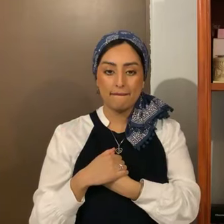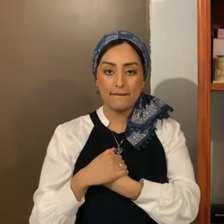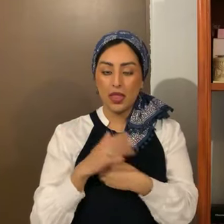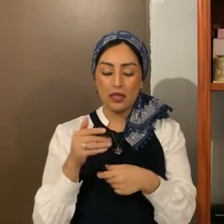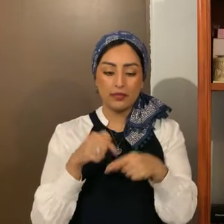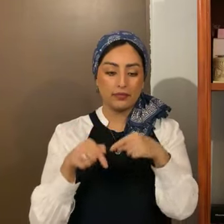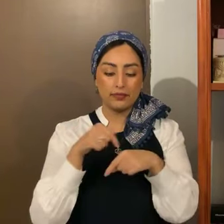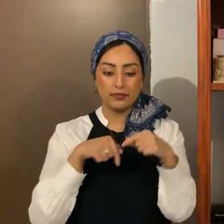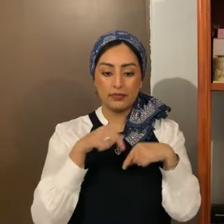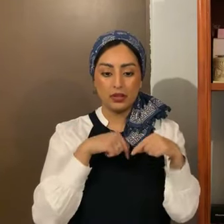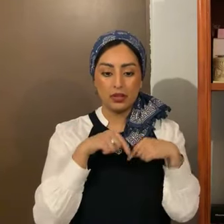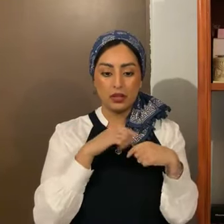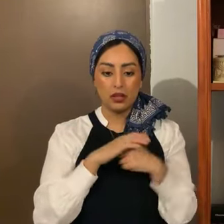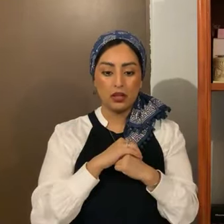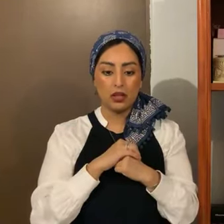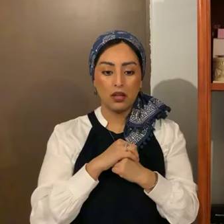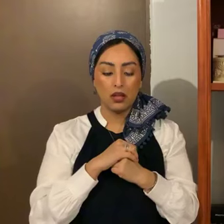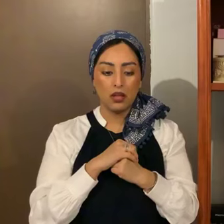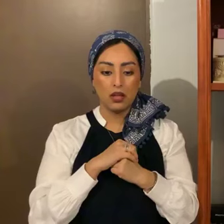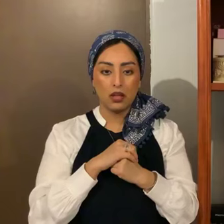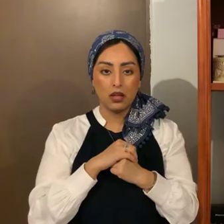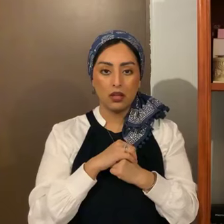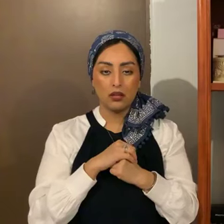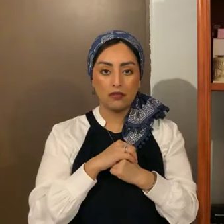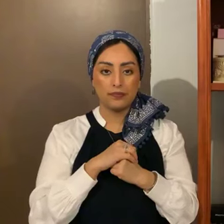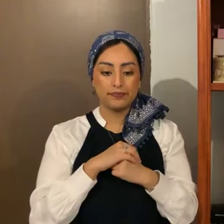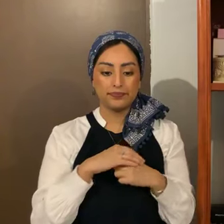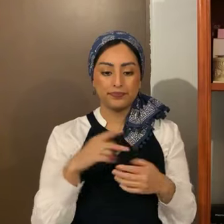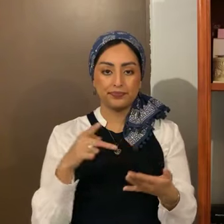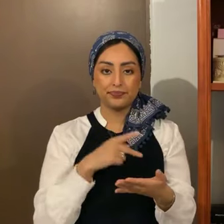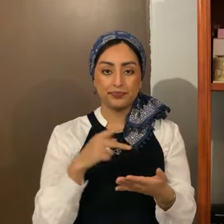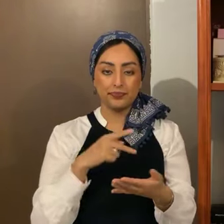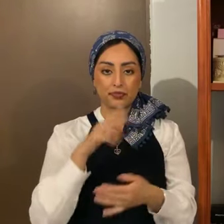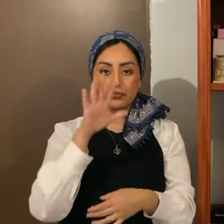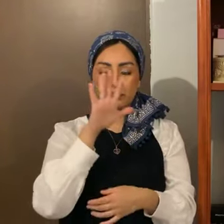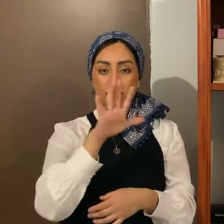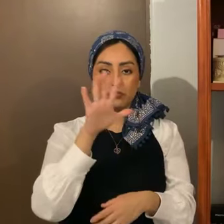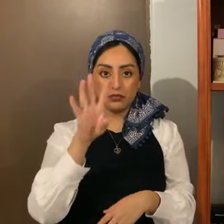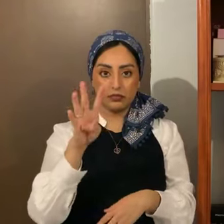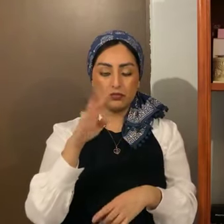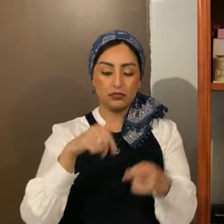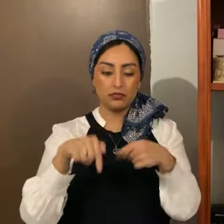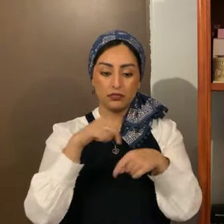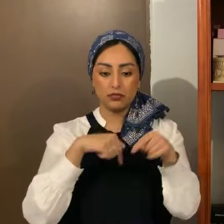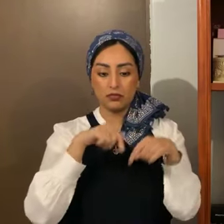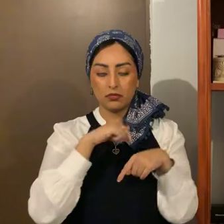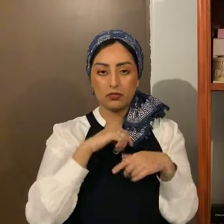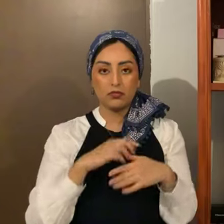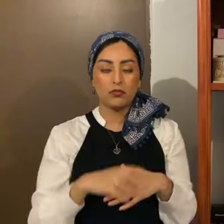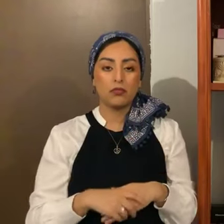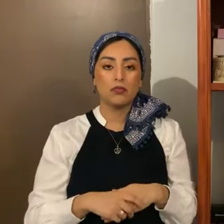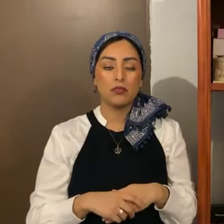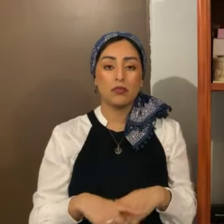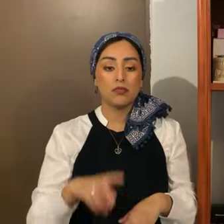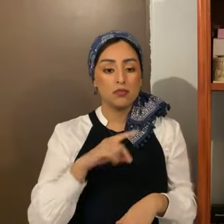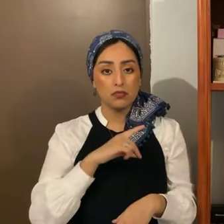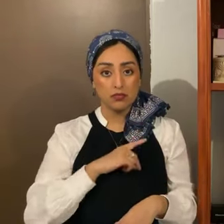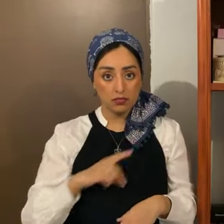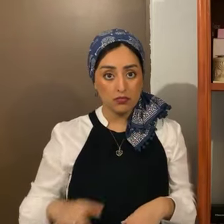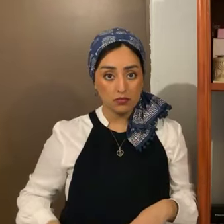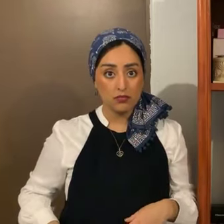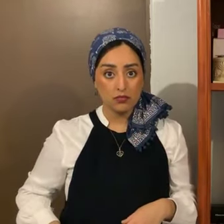Esto del Salmo 54. ¿Qué expresaba el rey David con todo esto? Expresaba que él